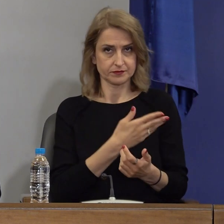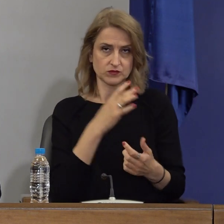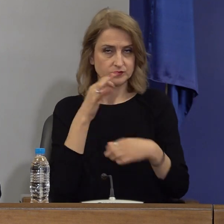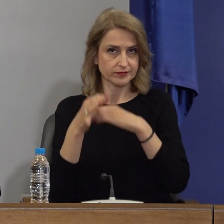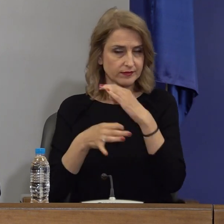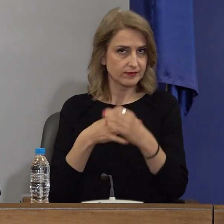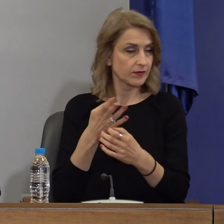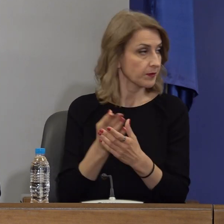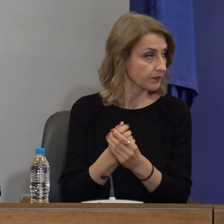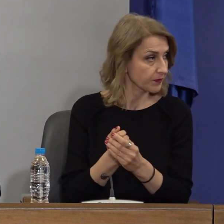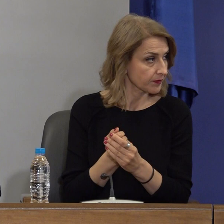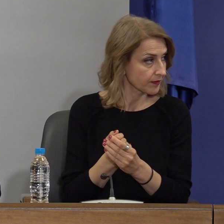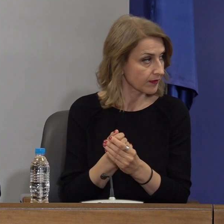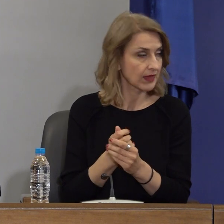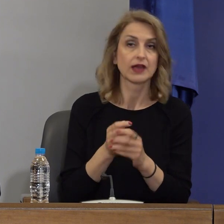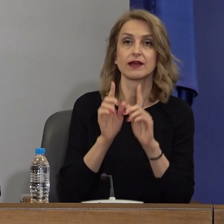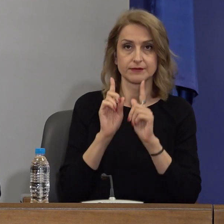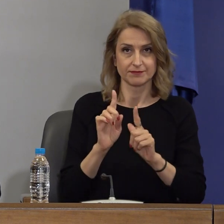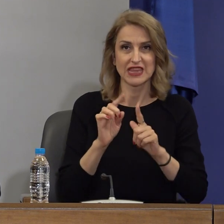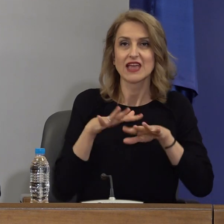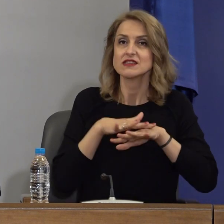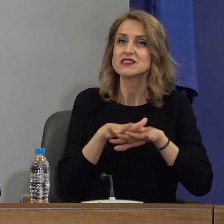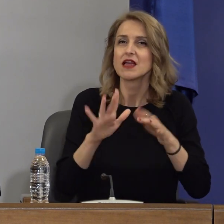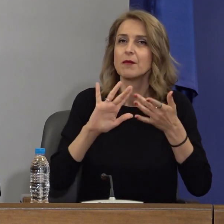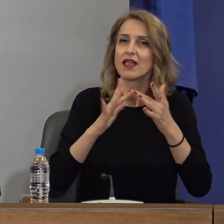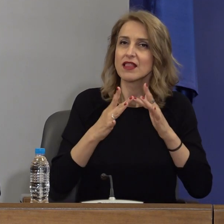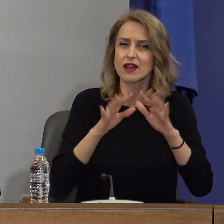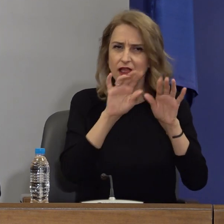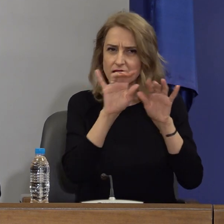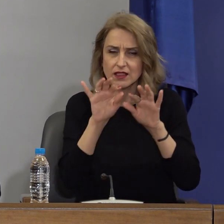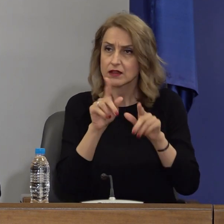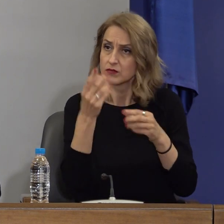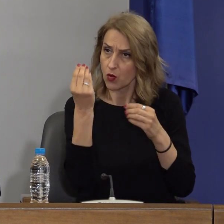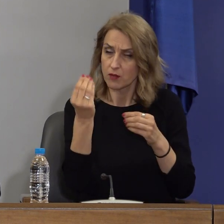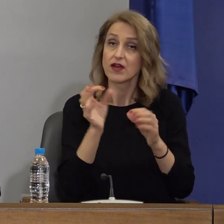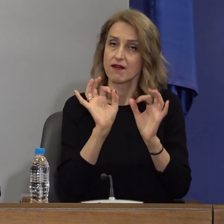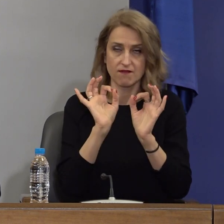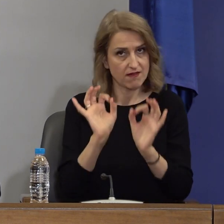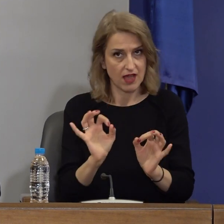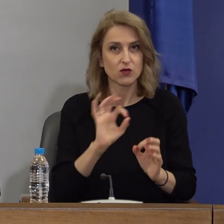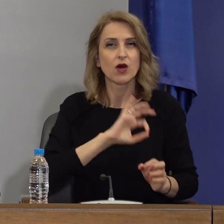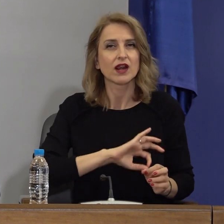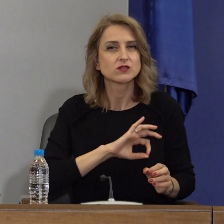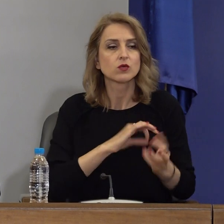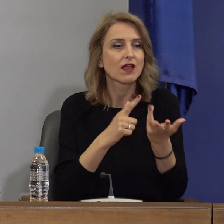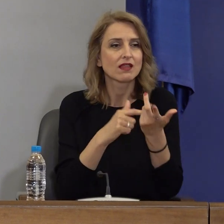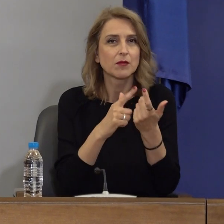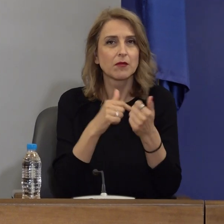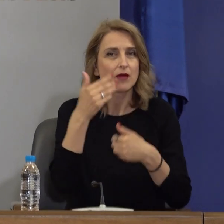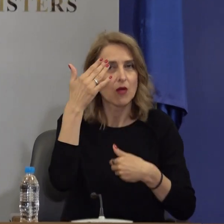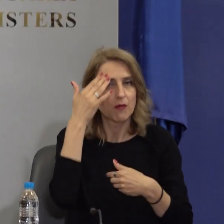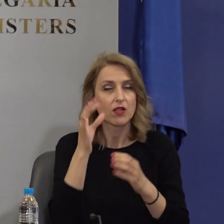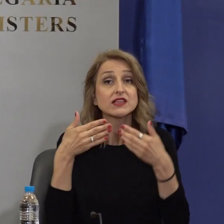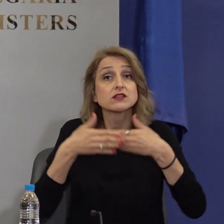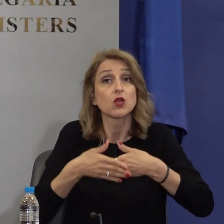наистина са над 100? Тъй като системата много хубаво се го направи, значи резултатите излезоха с нощи